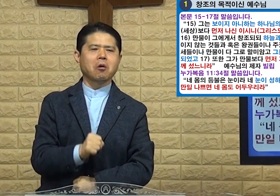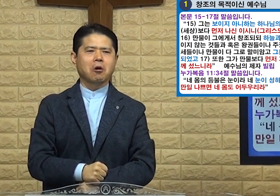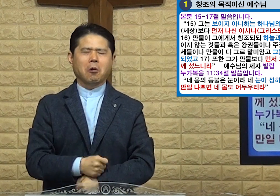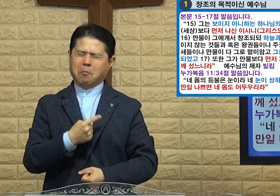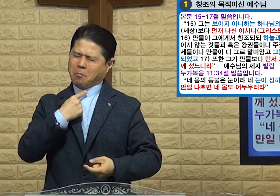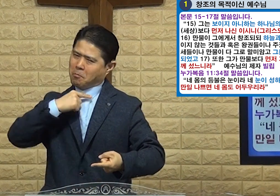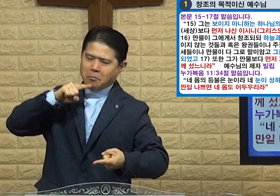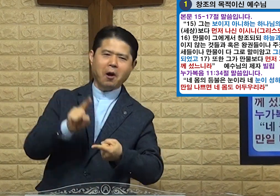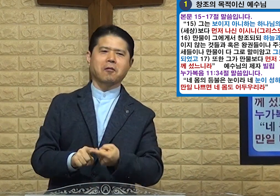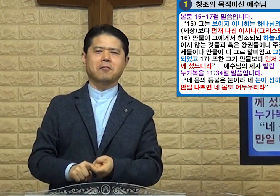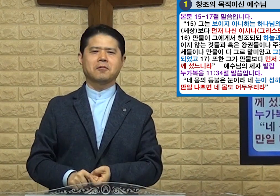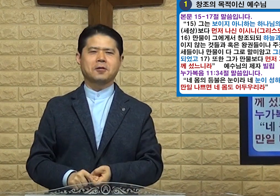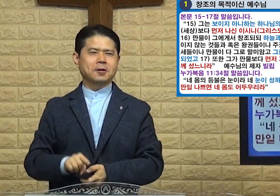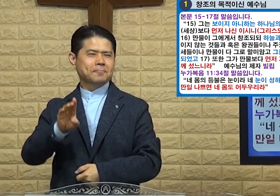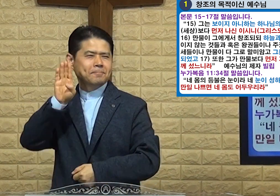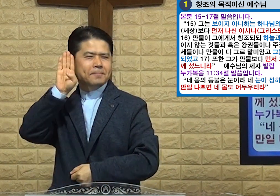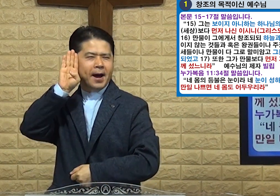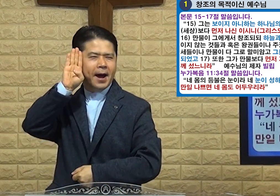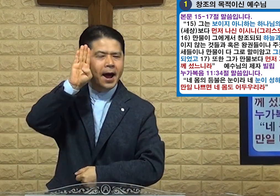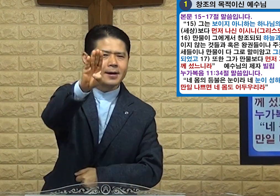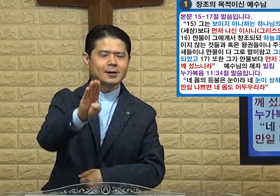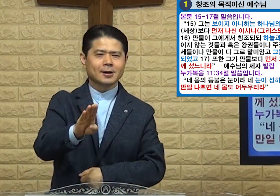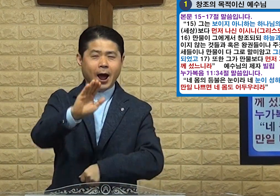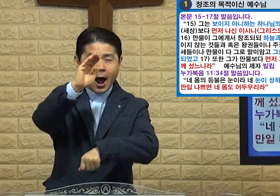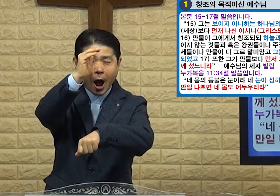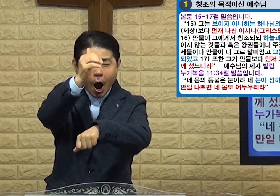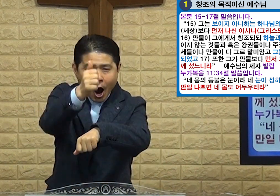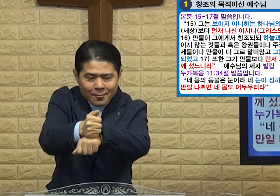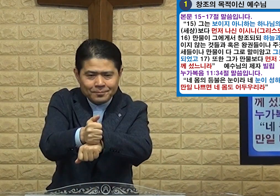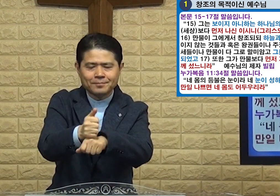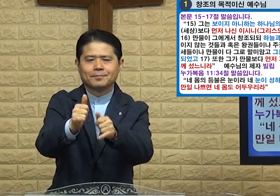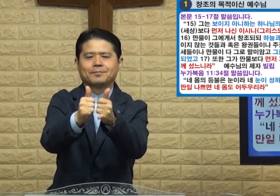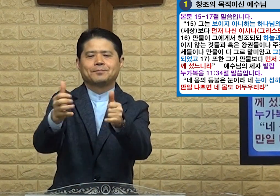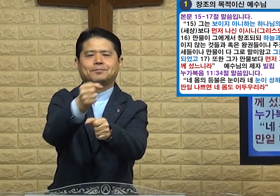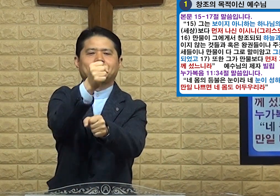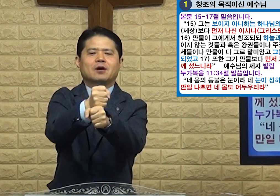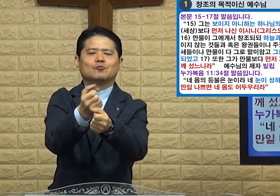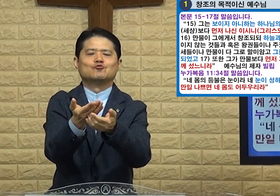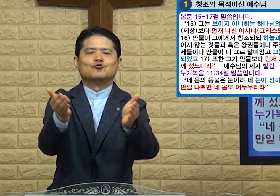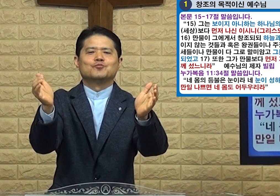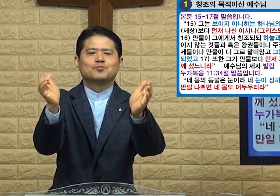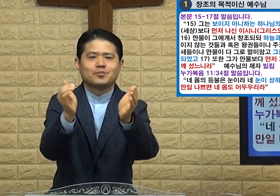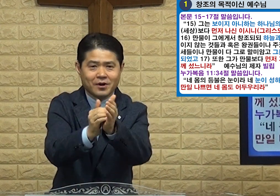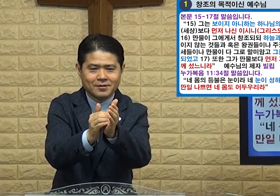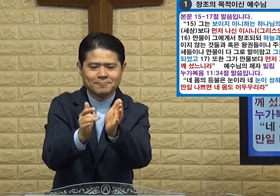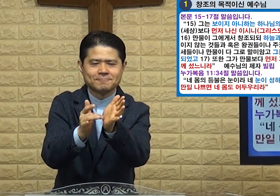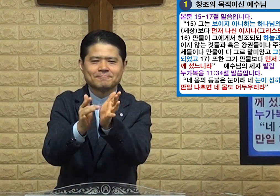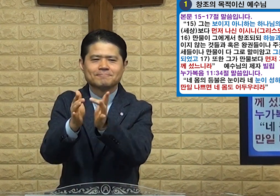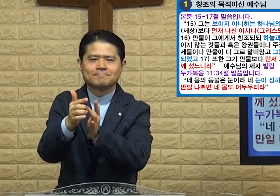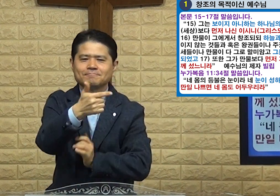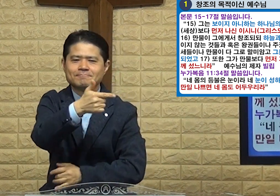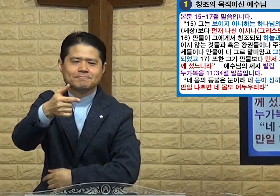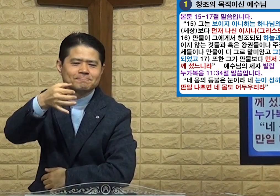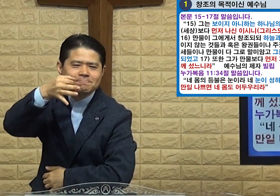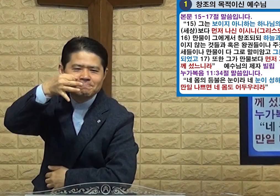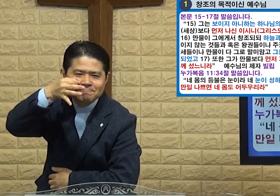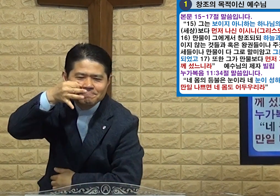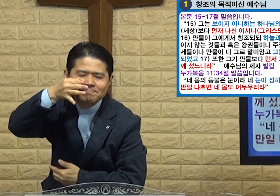훌륭하시다. 이렇게 멋진 세상을 만들 수 있냐. 향후에 나중에 인간을 만들고 또